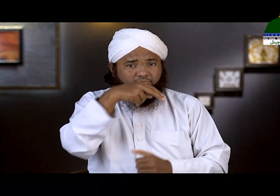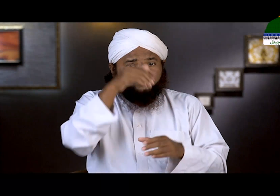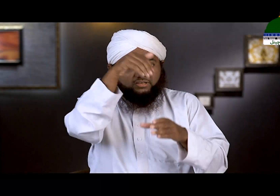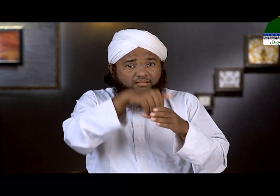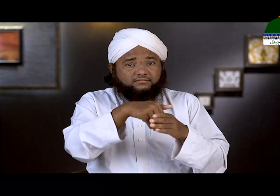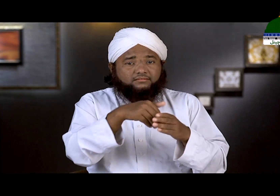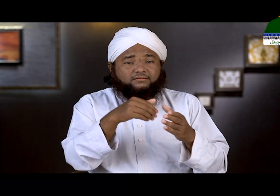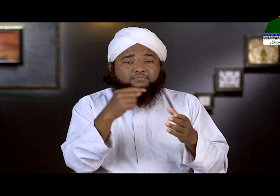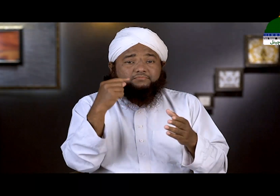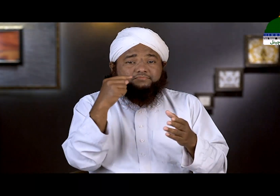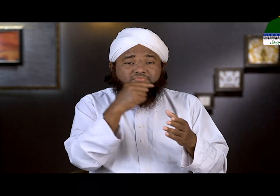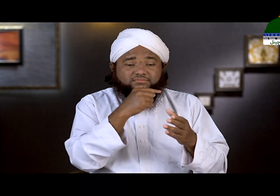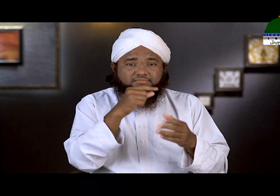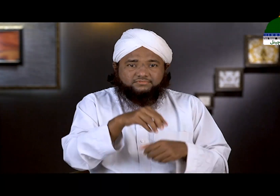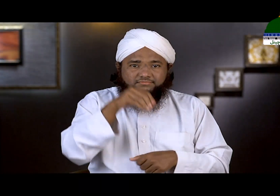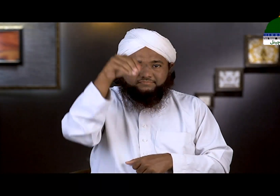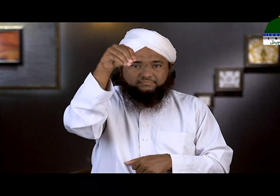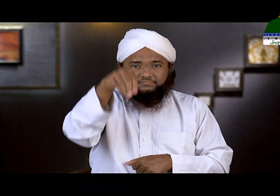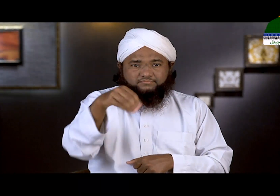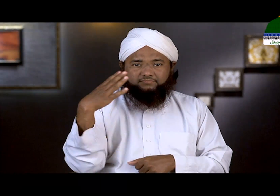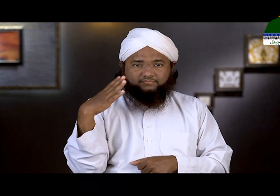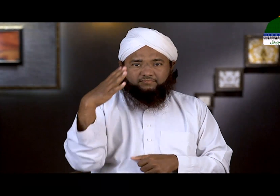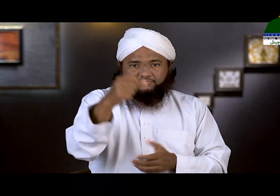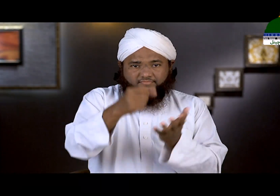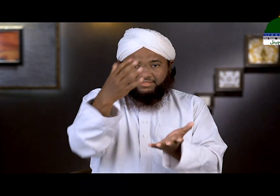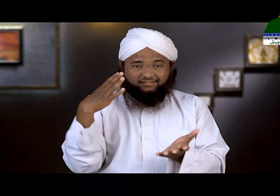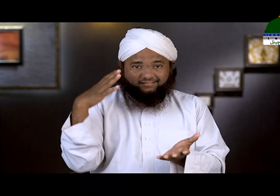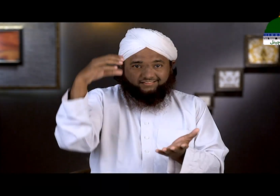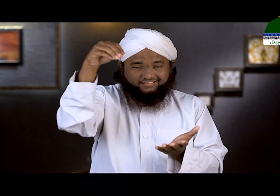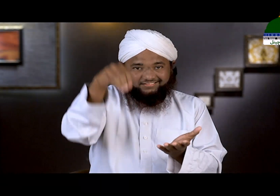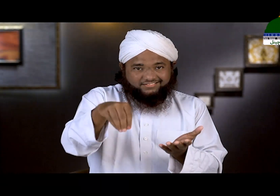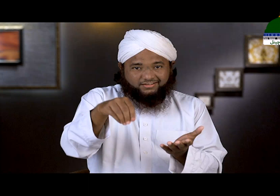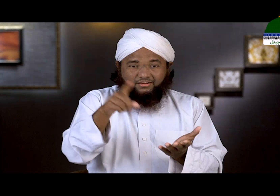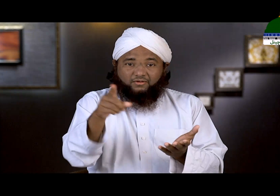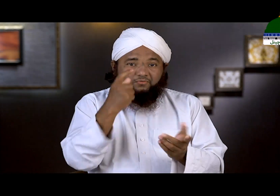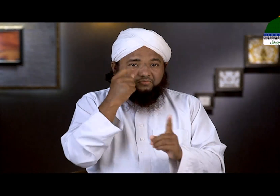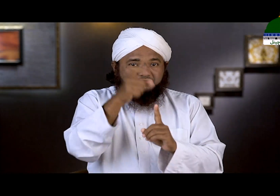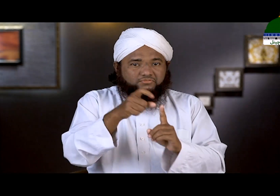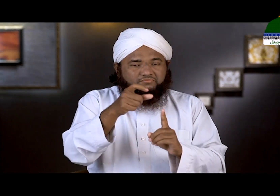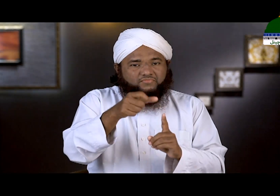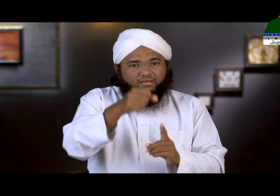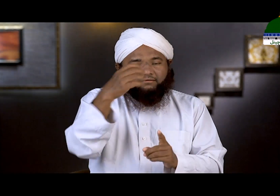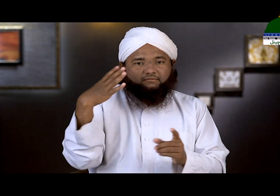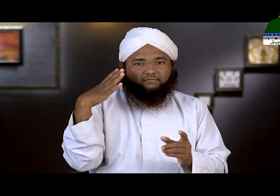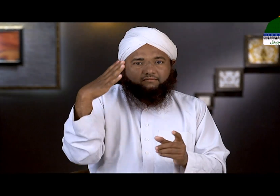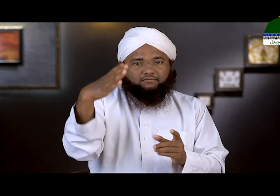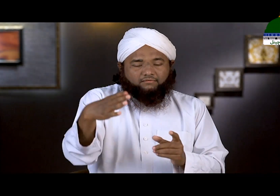نکالوں گا اور بسم اللہ پڑھ کر نیکیوں کے پلڑے میں رکھ دوں گا۔ اس کی برکت سے اس شخص کا نیکیوں کا پلڑا وزنی ہو جائے گا، ادھر